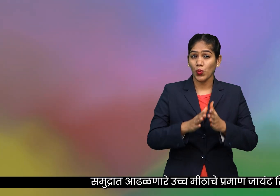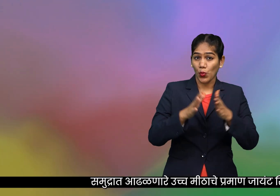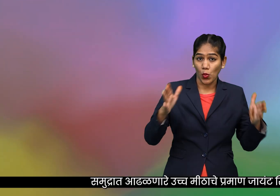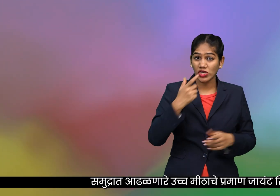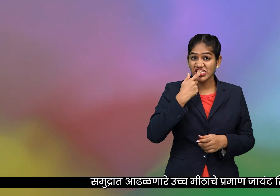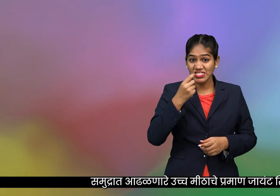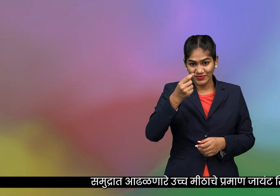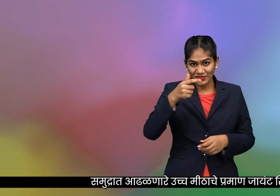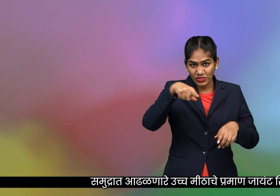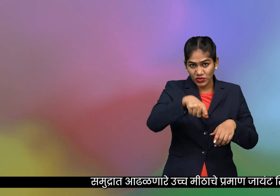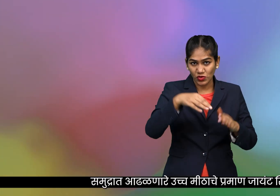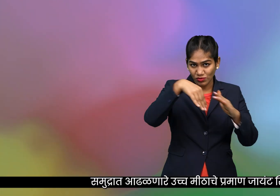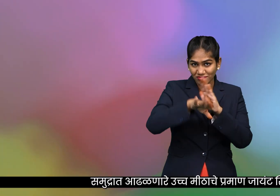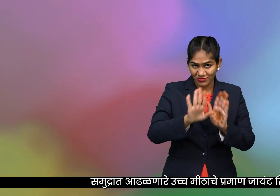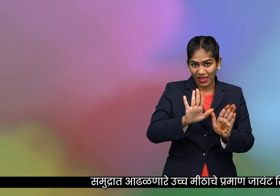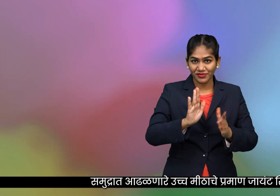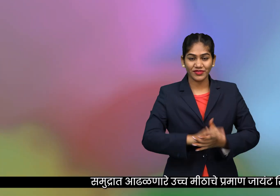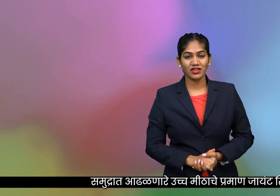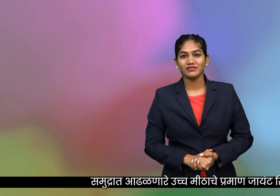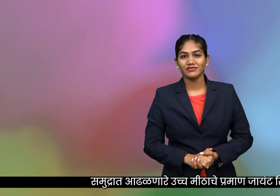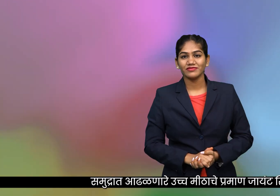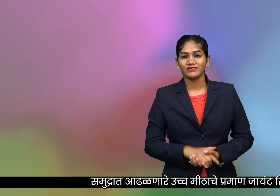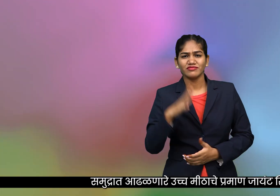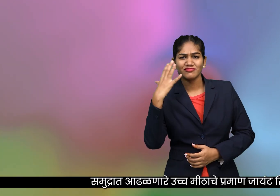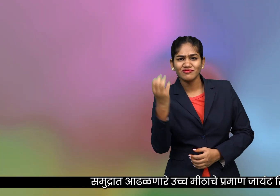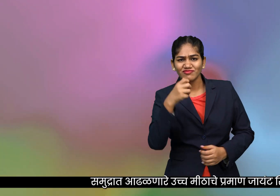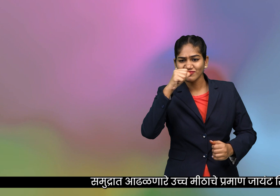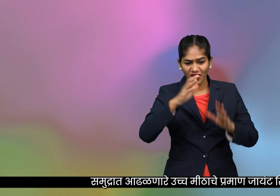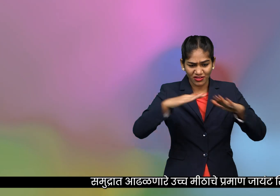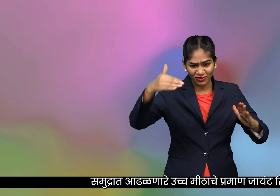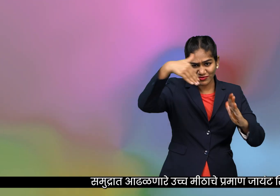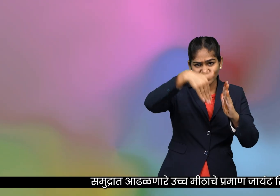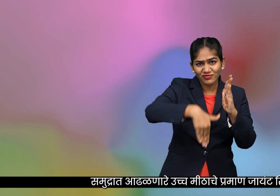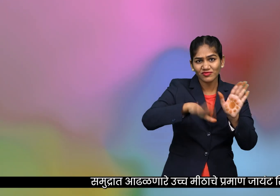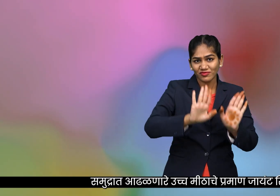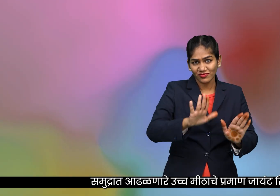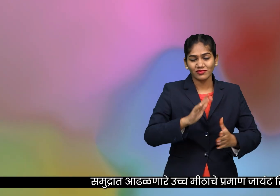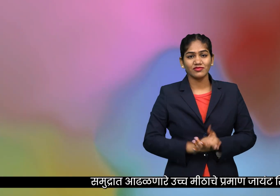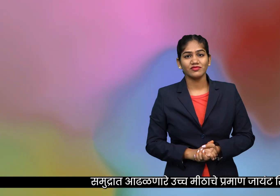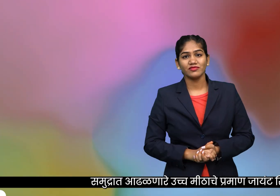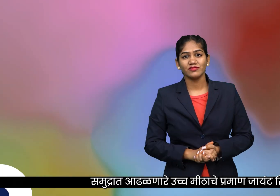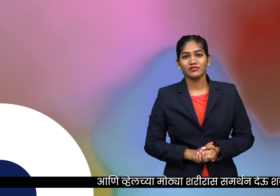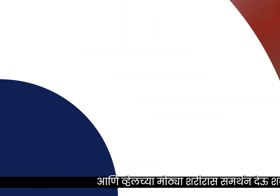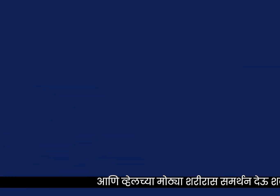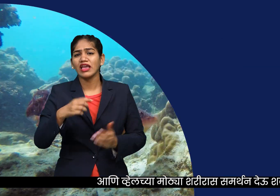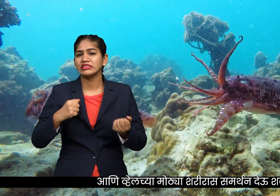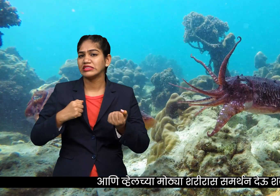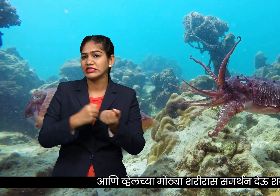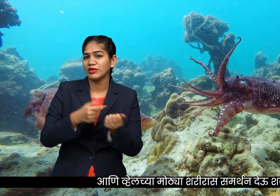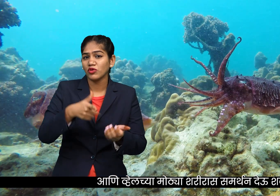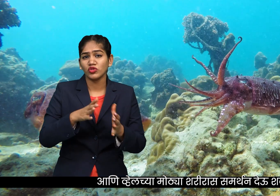समुद्रात आढळणारे उच्च मिठाचे प्रमाण जायंट स्क्विड